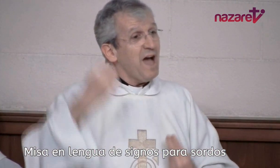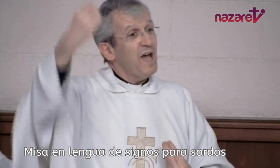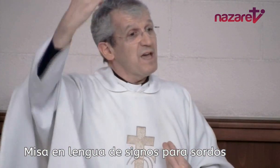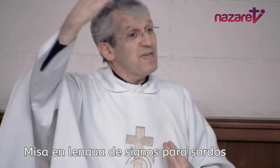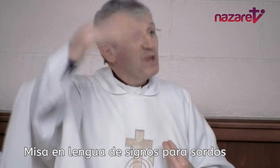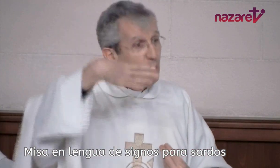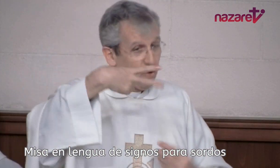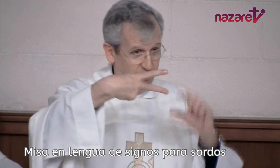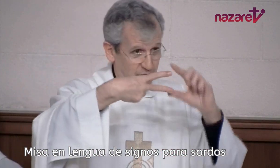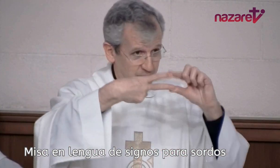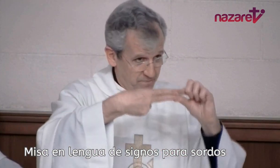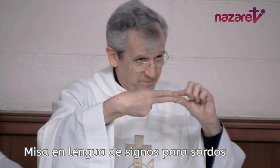y luz,